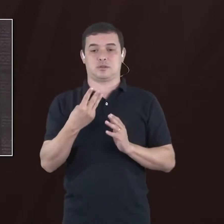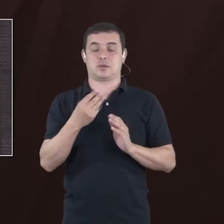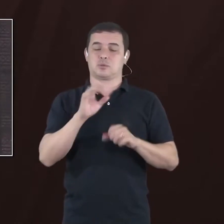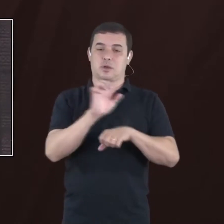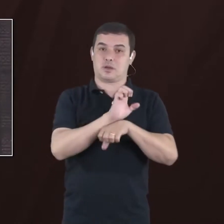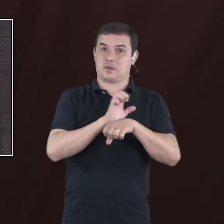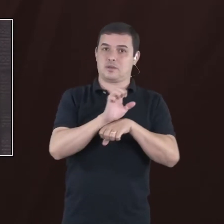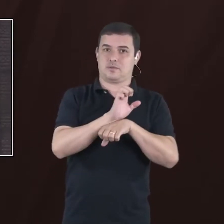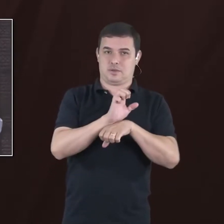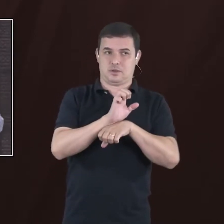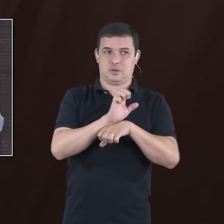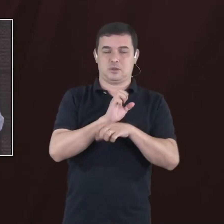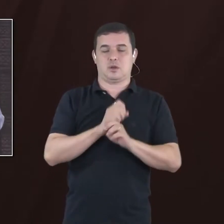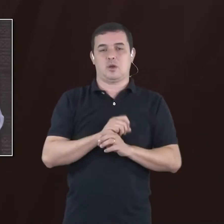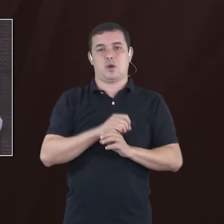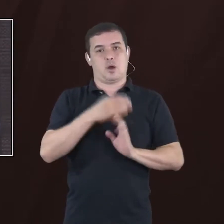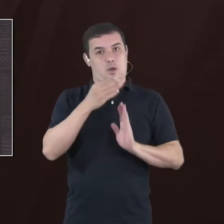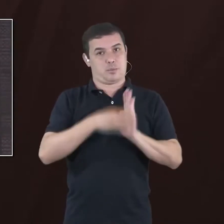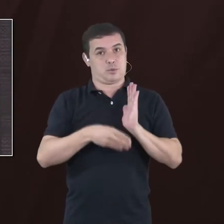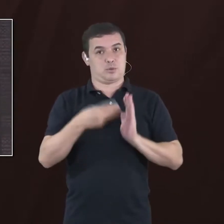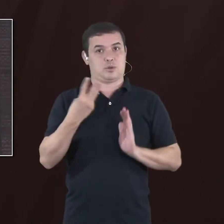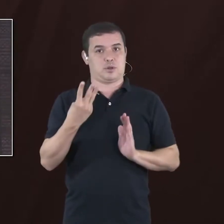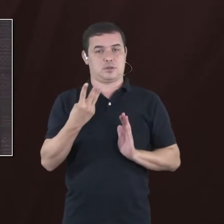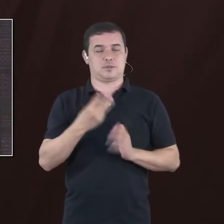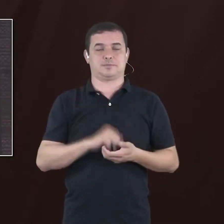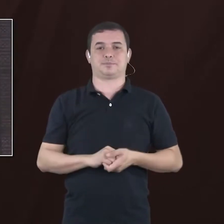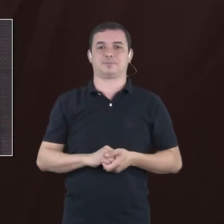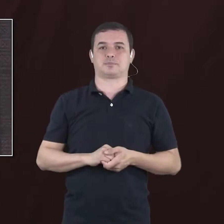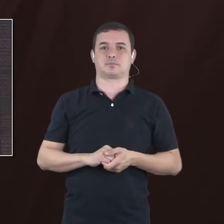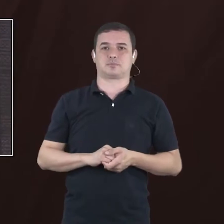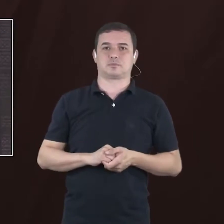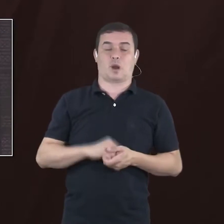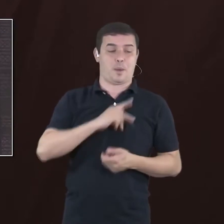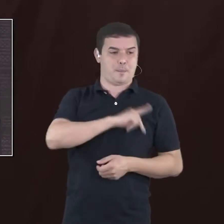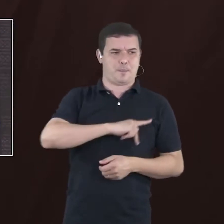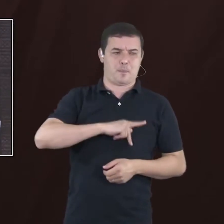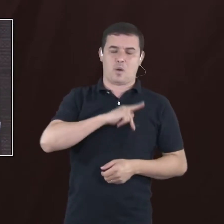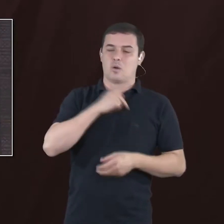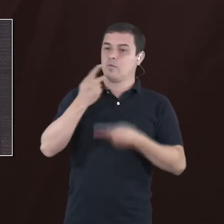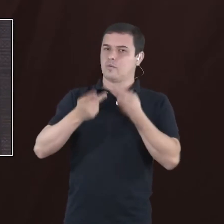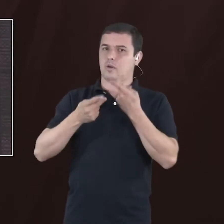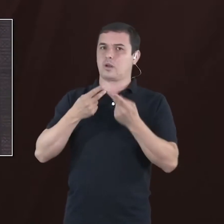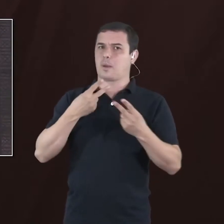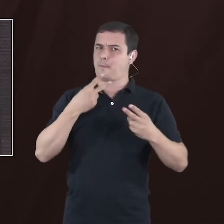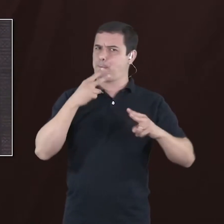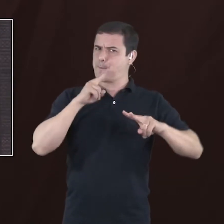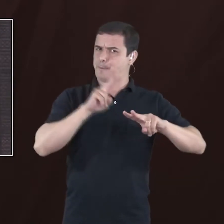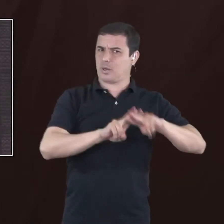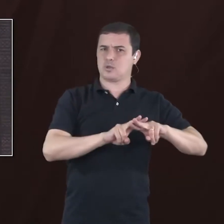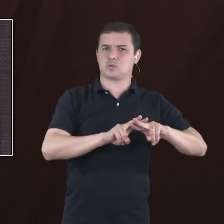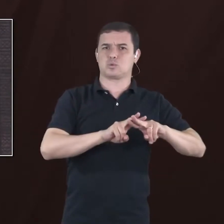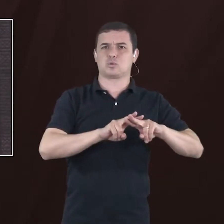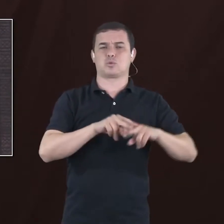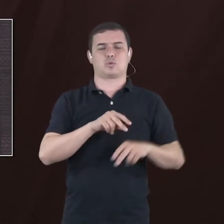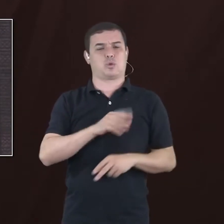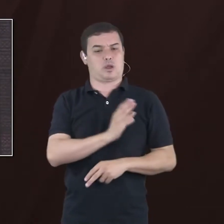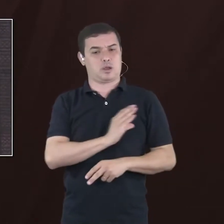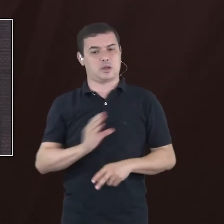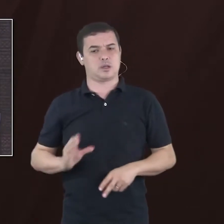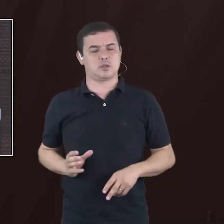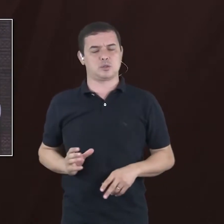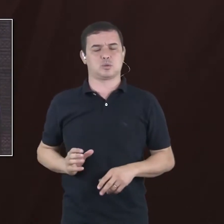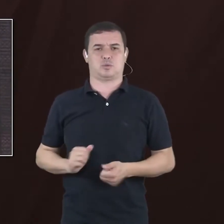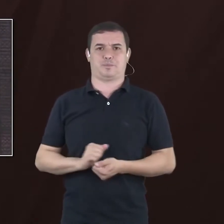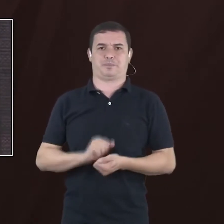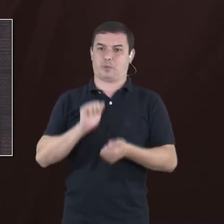Efésios 3. Por esta causa eu, Paulo, sou prisioneiro de Cristo Jesus por amor de vós, gentios,